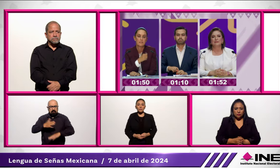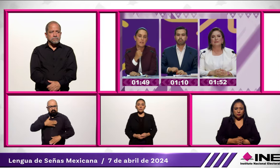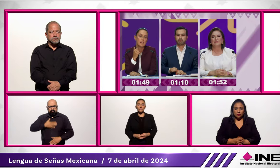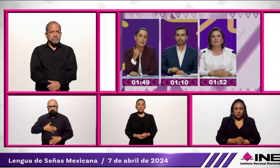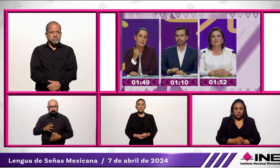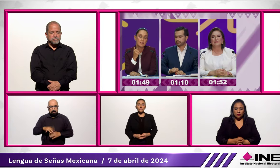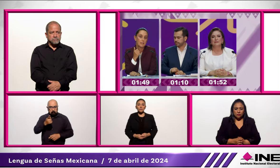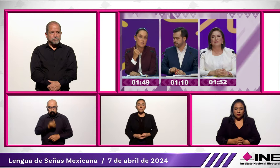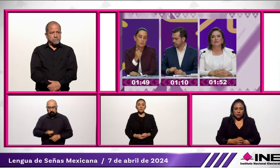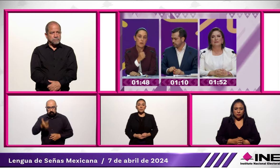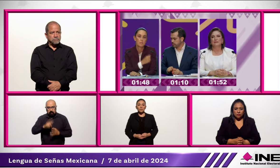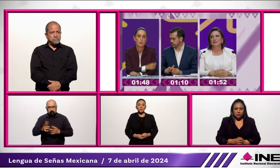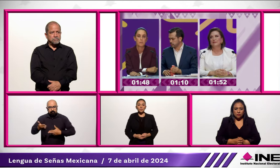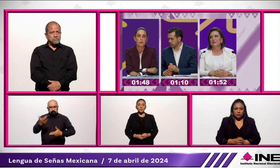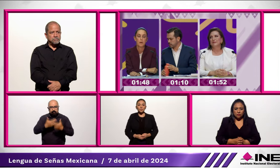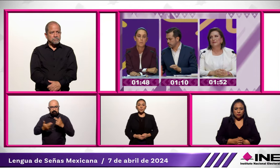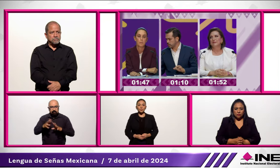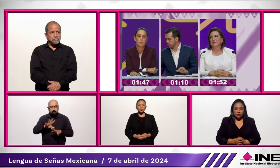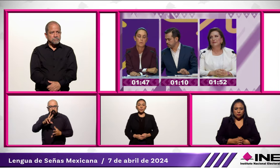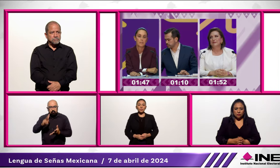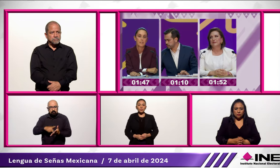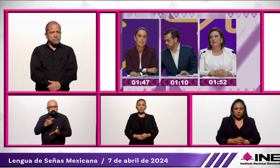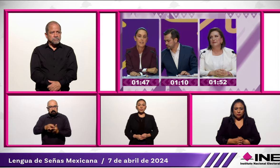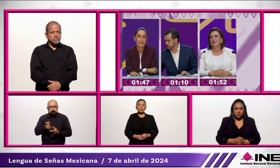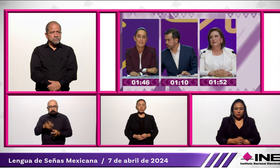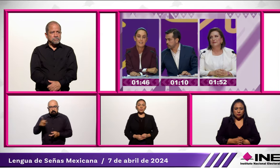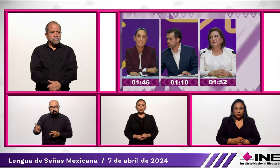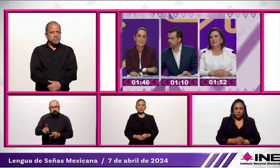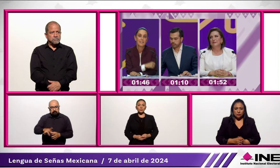vez se regresó al pueblo